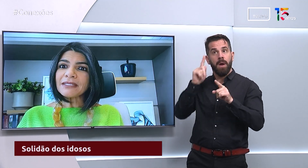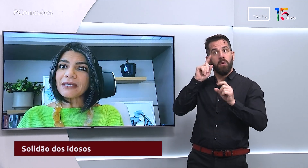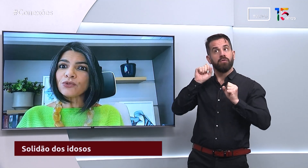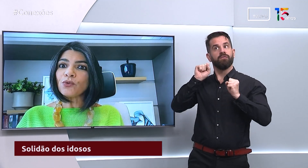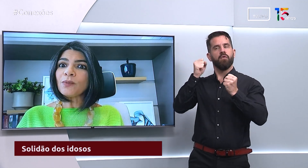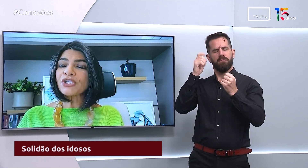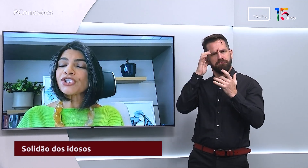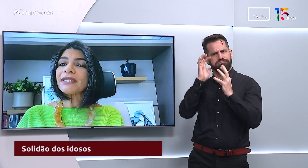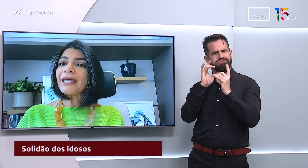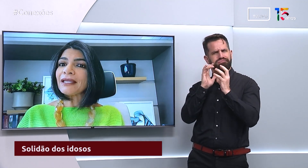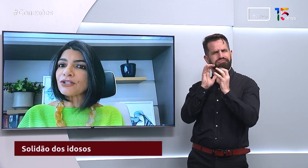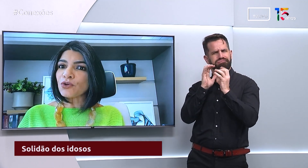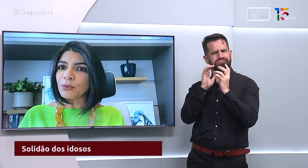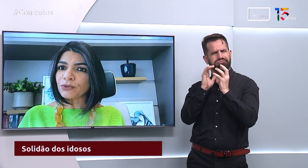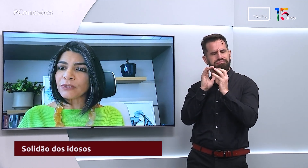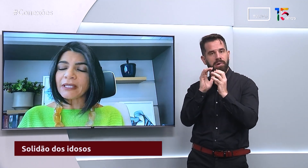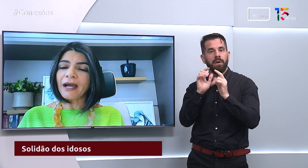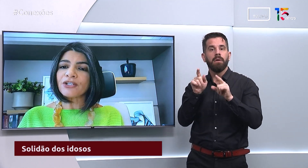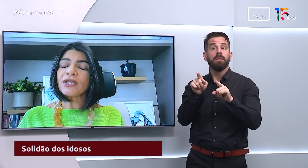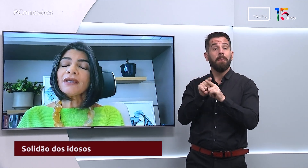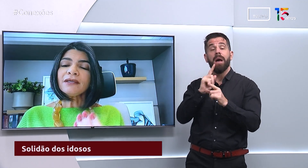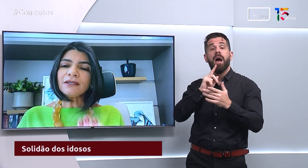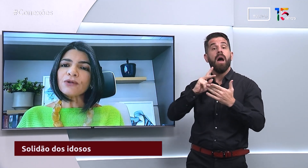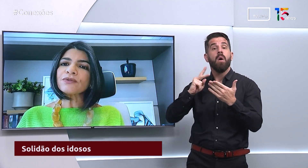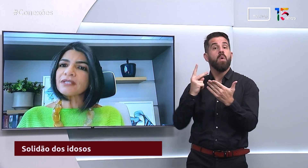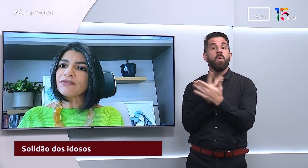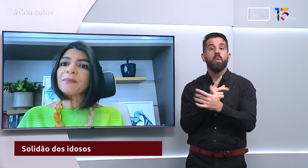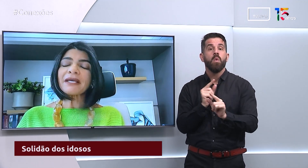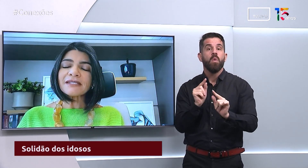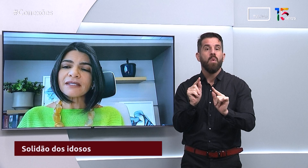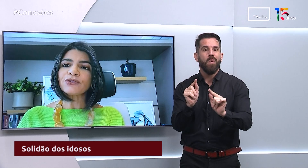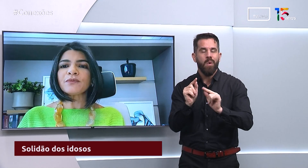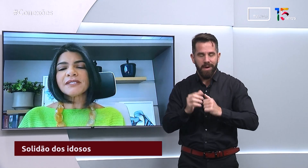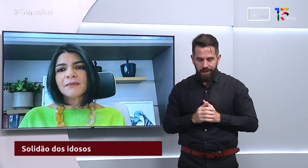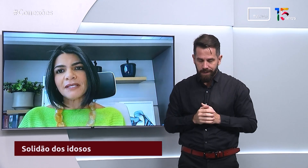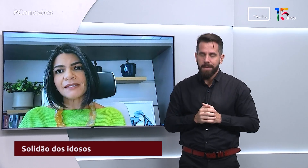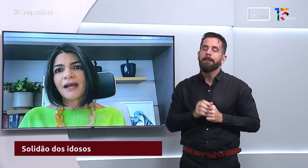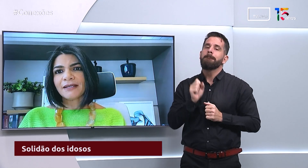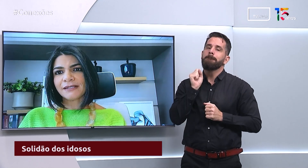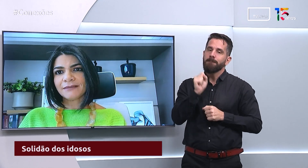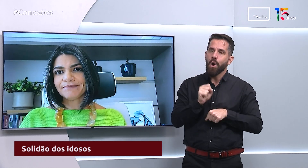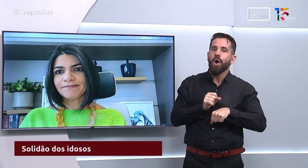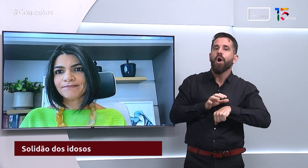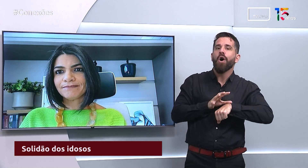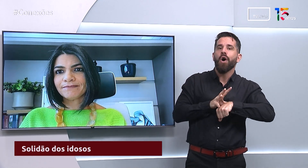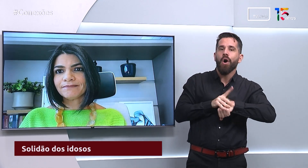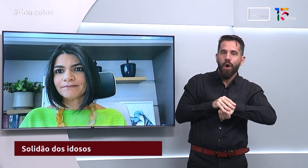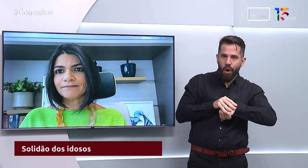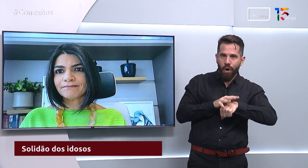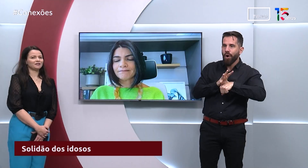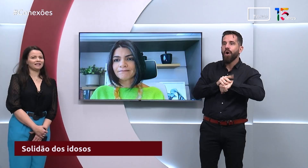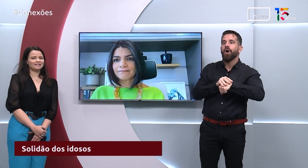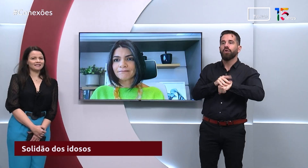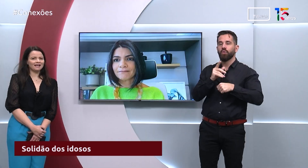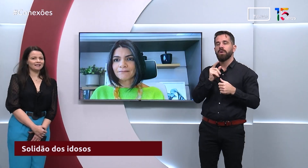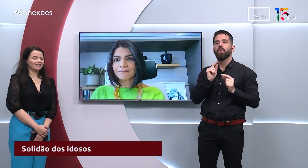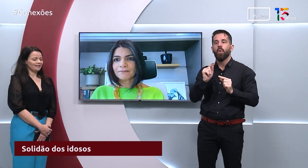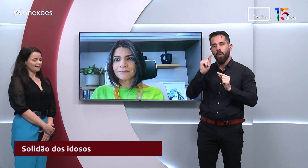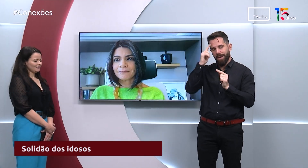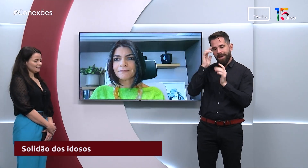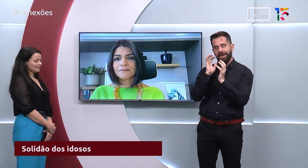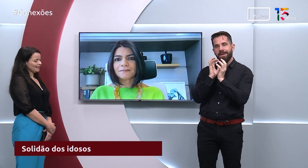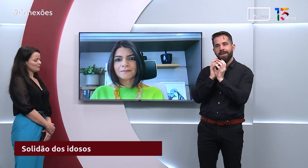acaba sendo uma janela de oportunidade, inclusive para síndromes demenciais. Para a gente